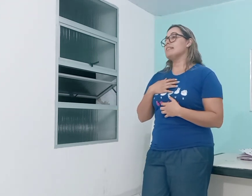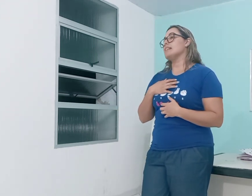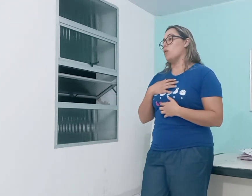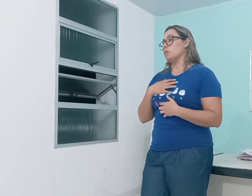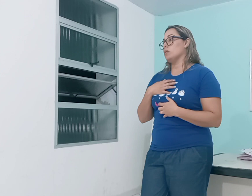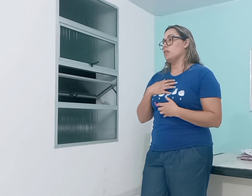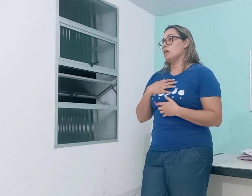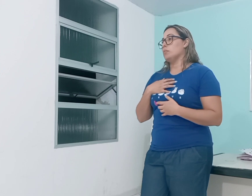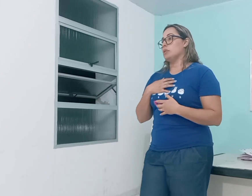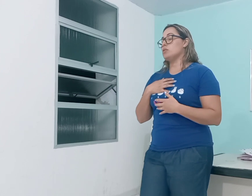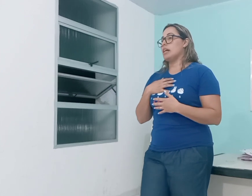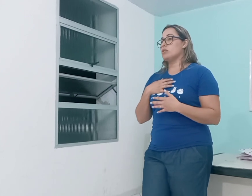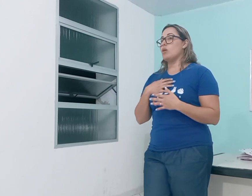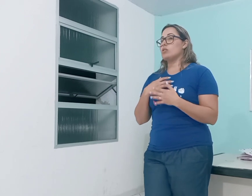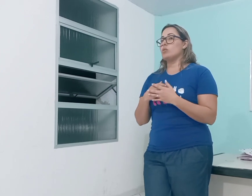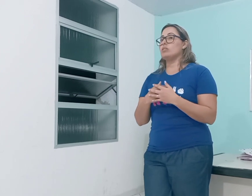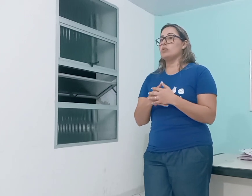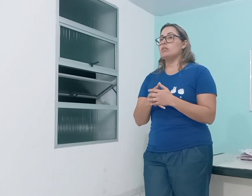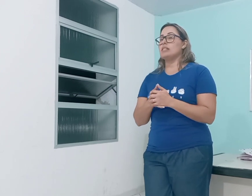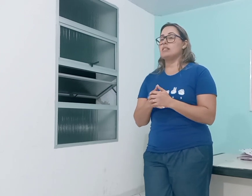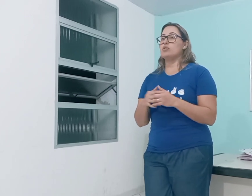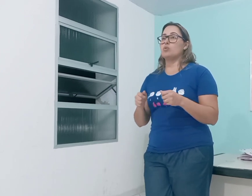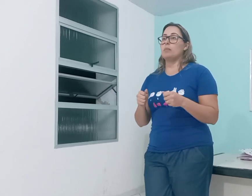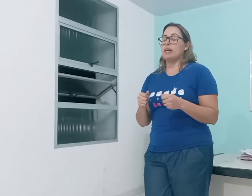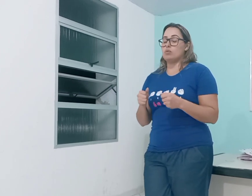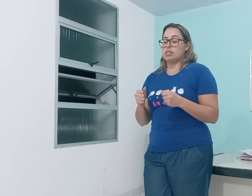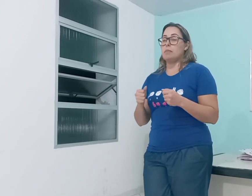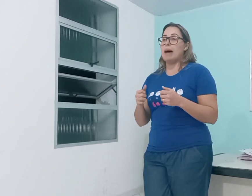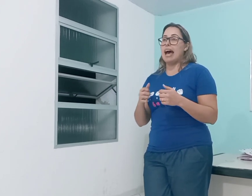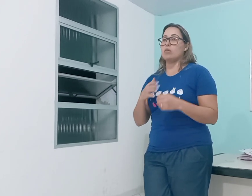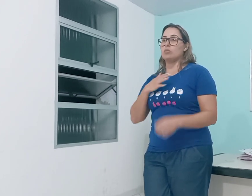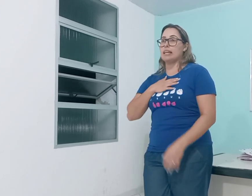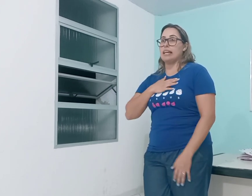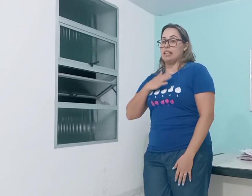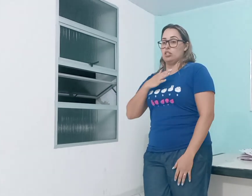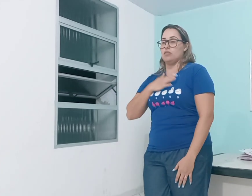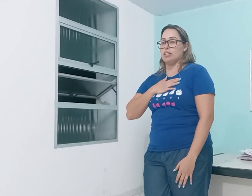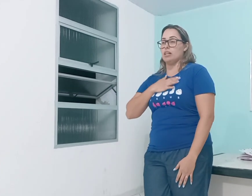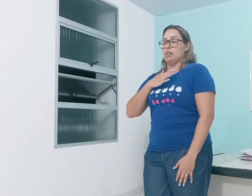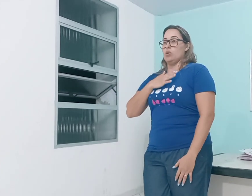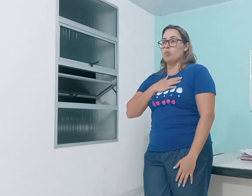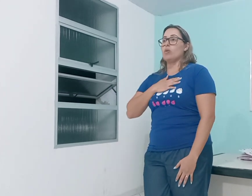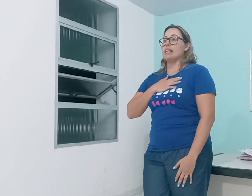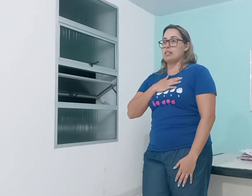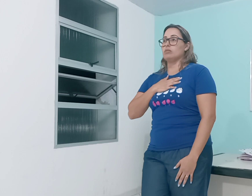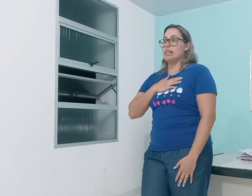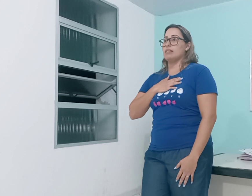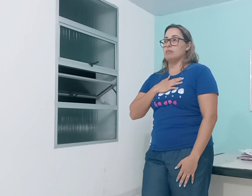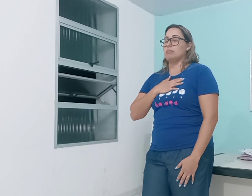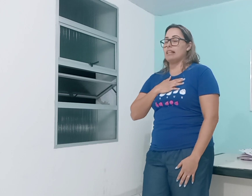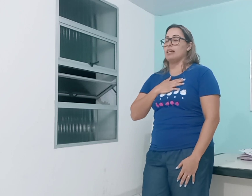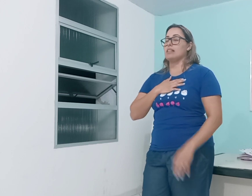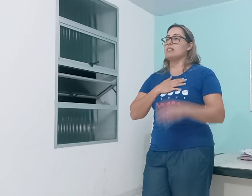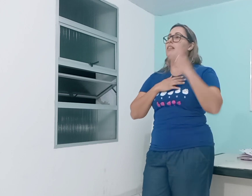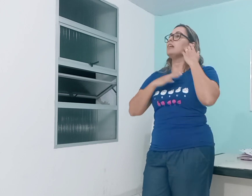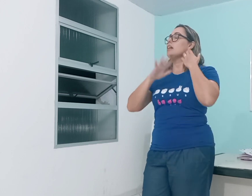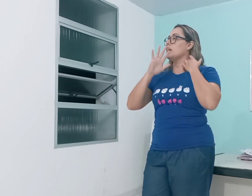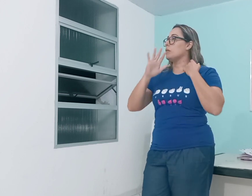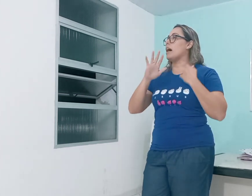vibração. Por isso que eles gostam tanto desses instrumentos que marcam, né? Que a gente fica o coração até batendo assim,